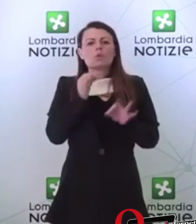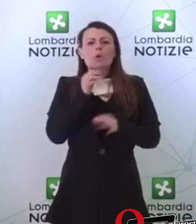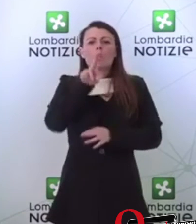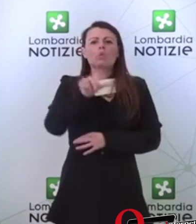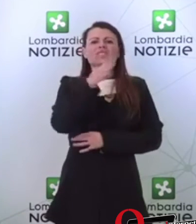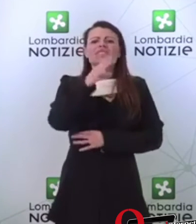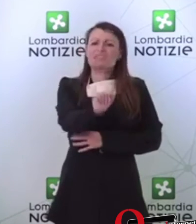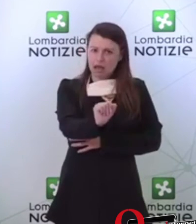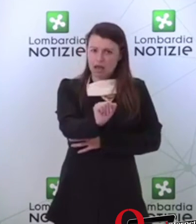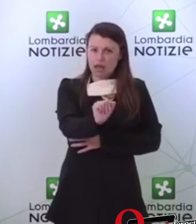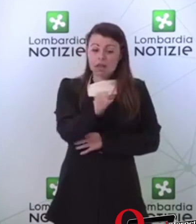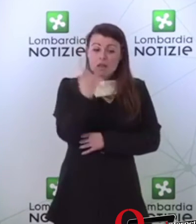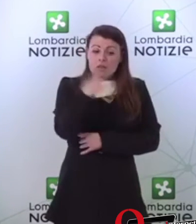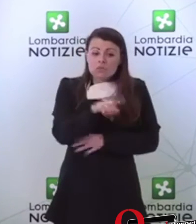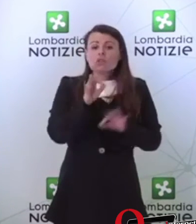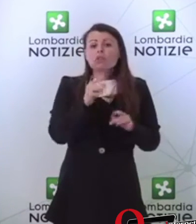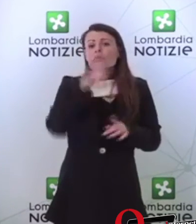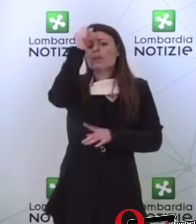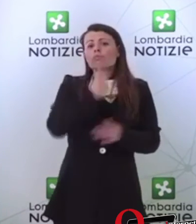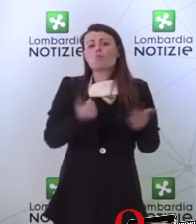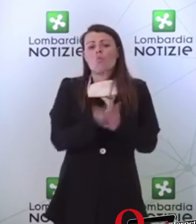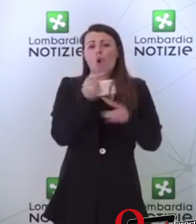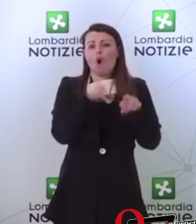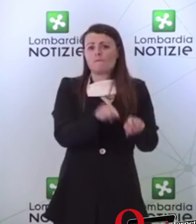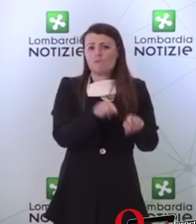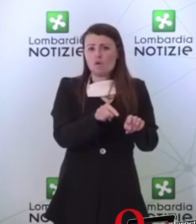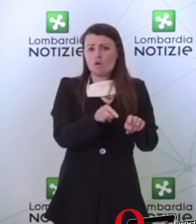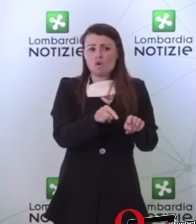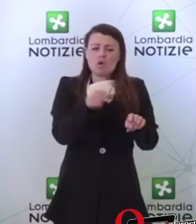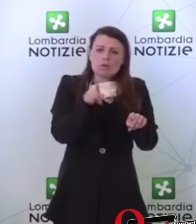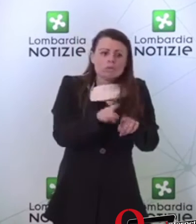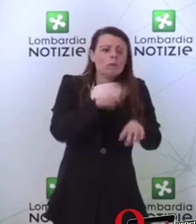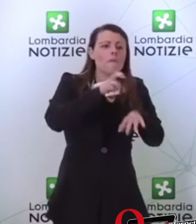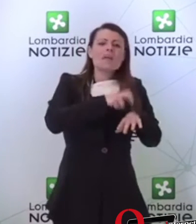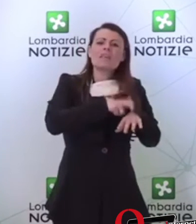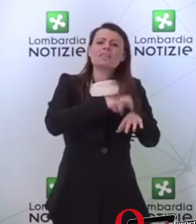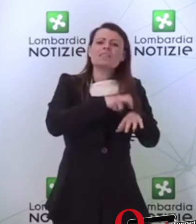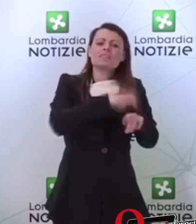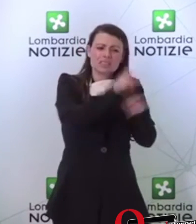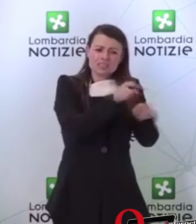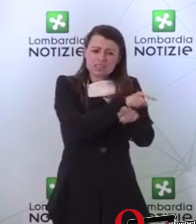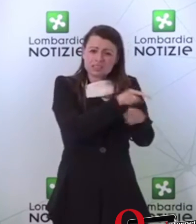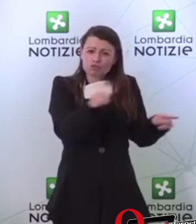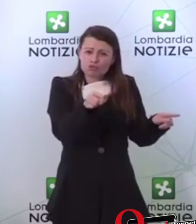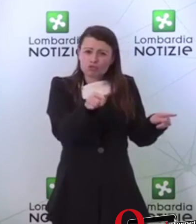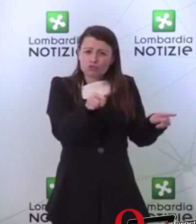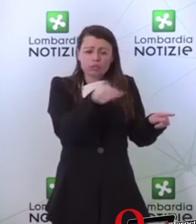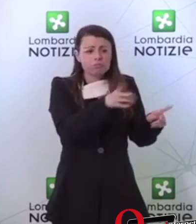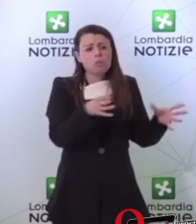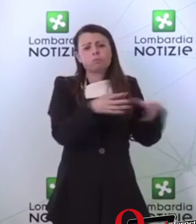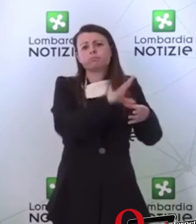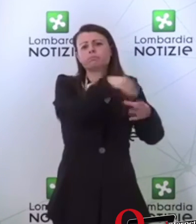queste nuove funzioni svolte da medici che fanno parte del